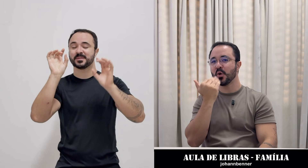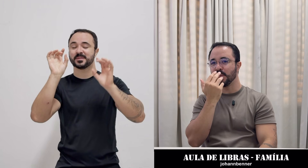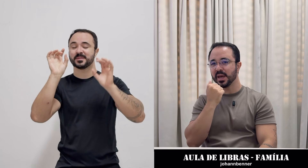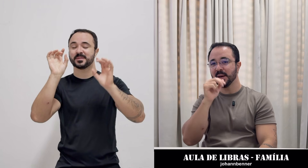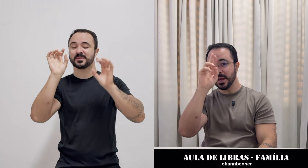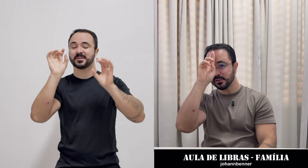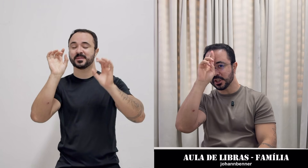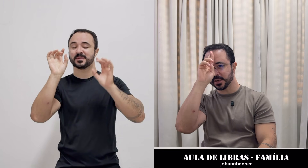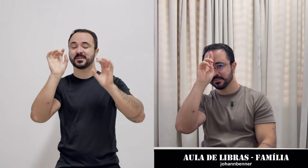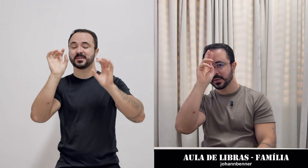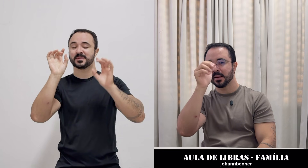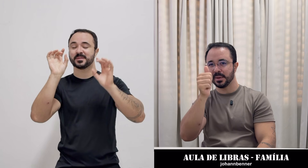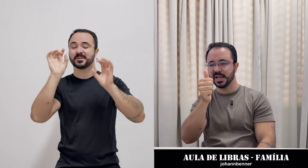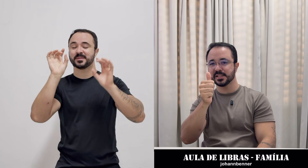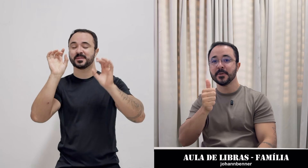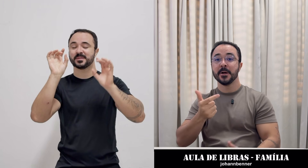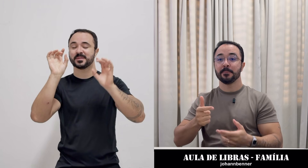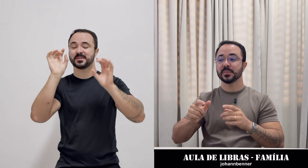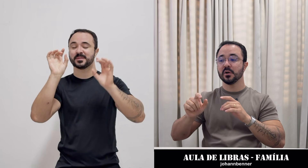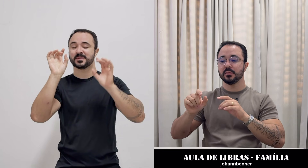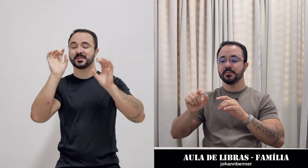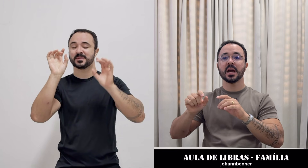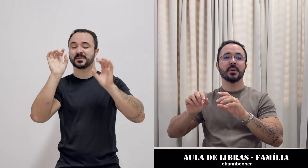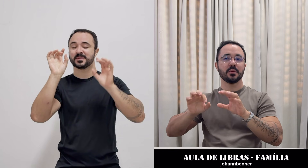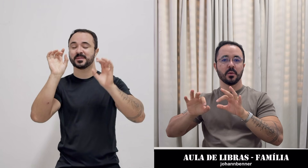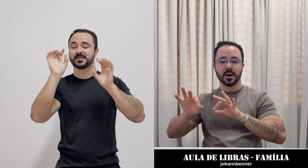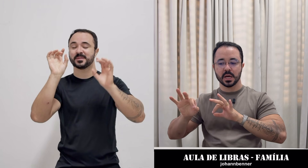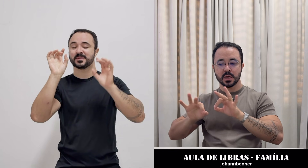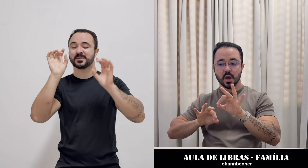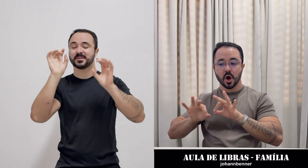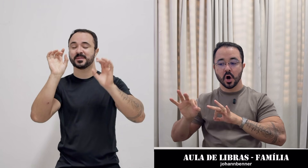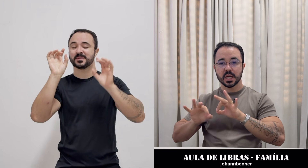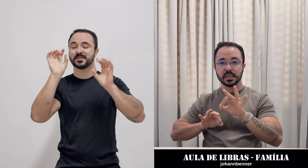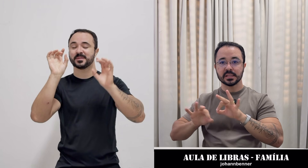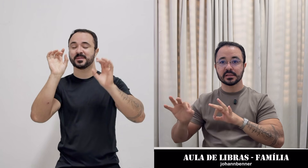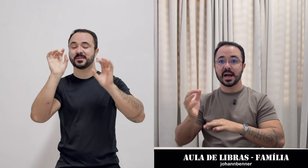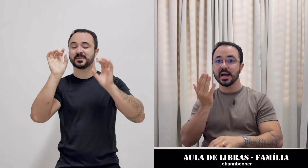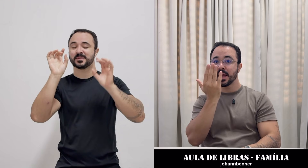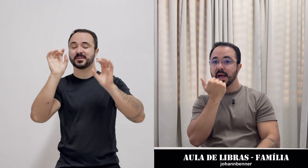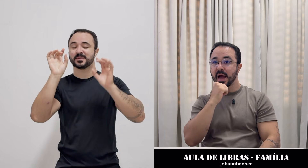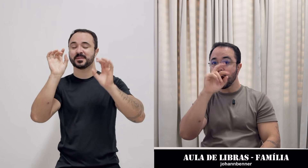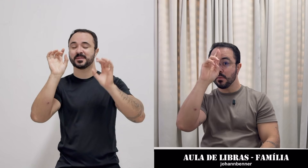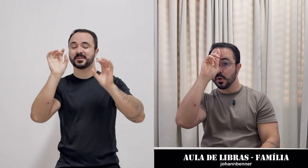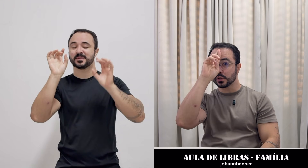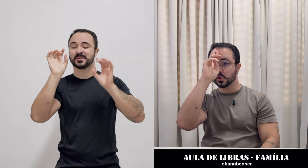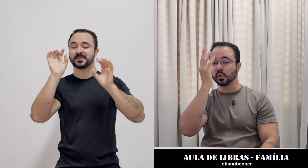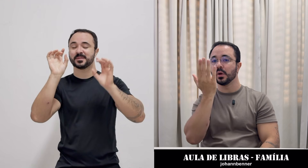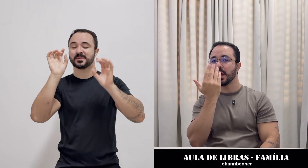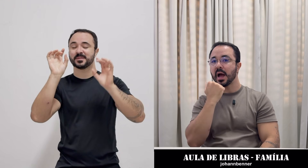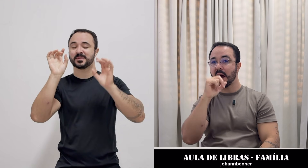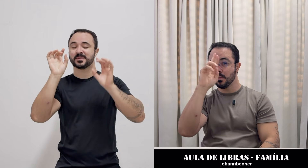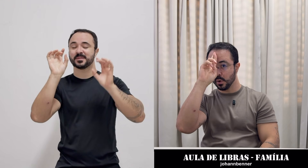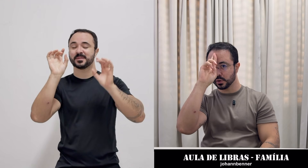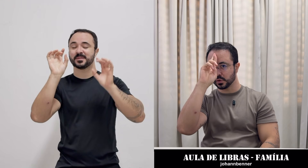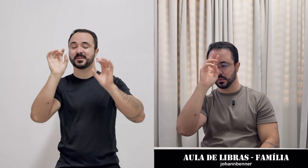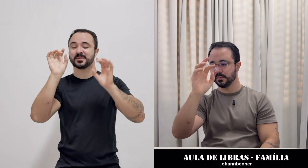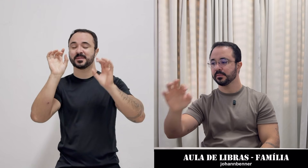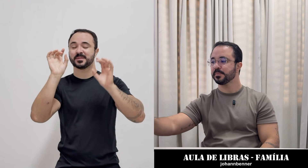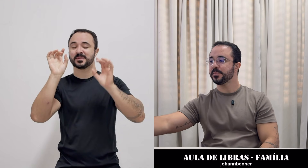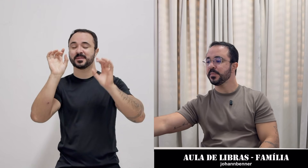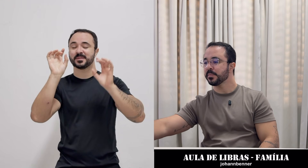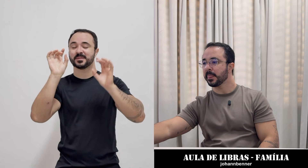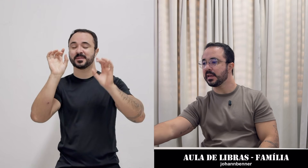almoço. Comer meio-dia. Beleza? Então, minha mãe e meu pai, organizar almoço.